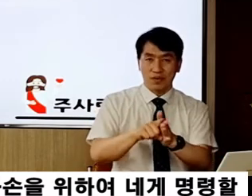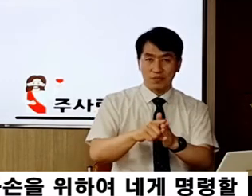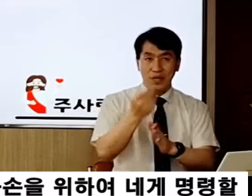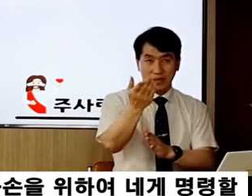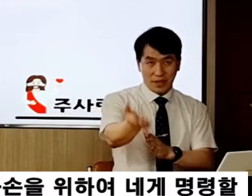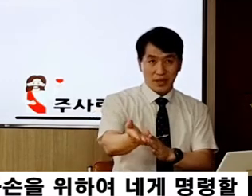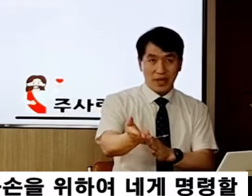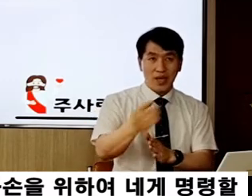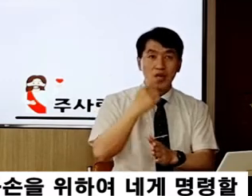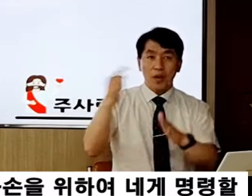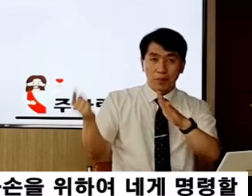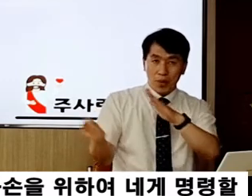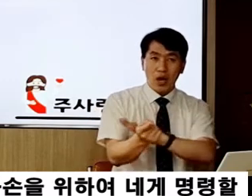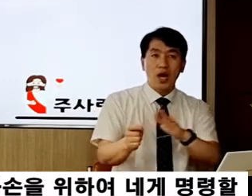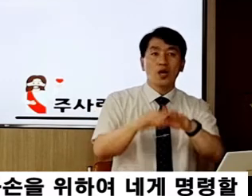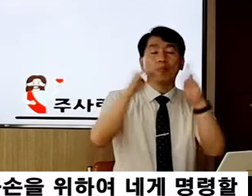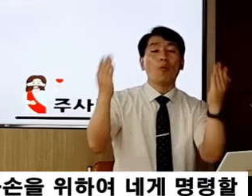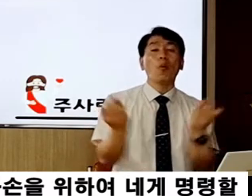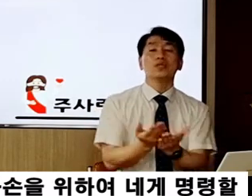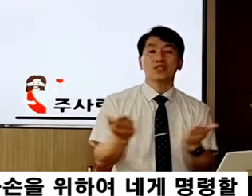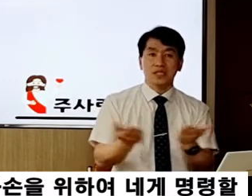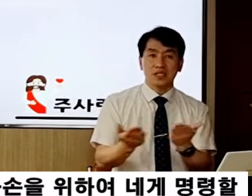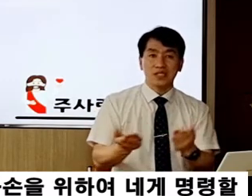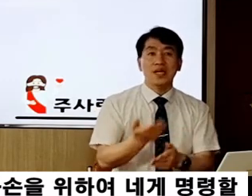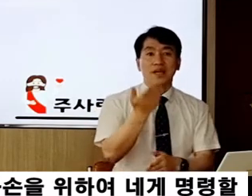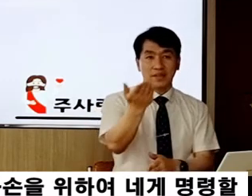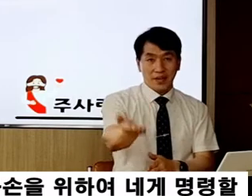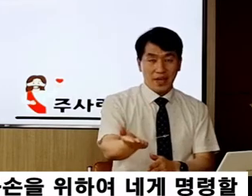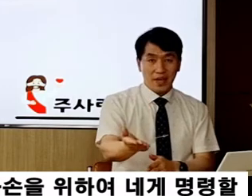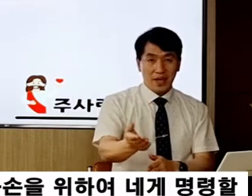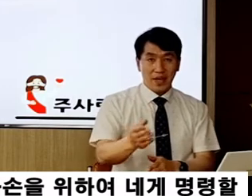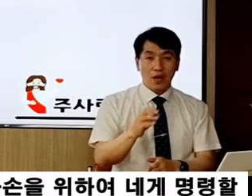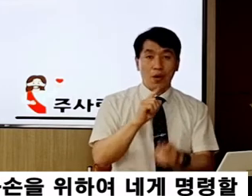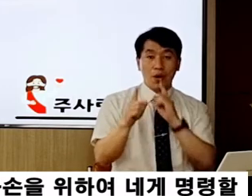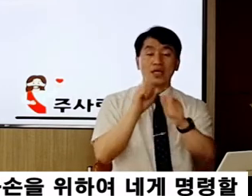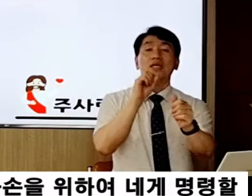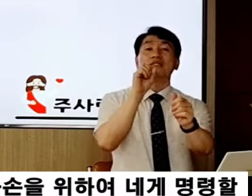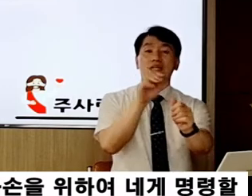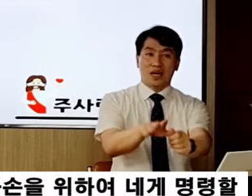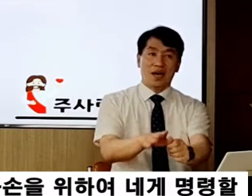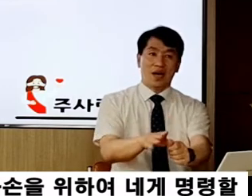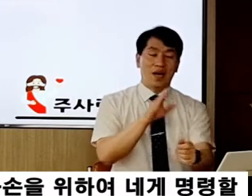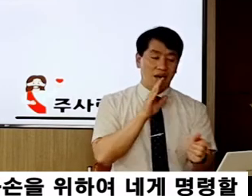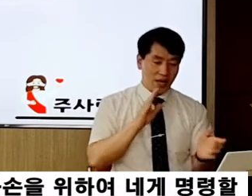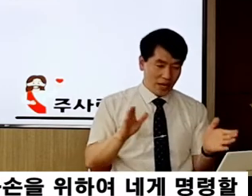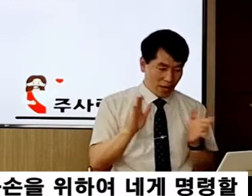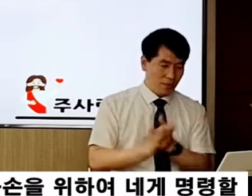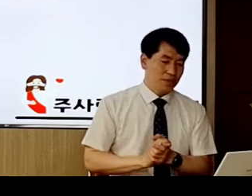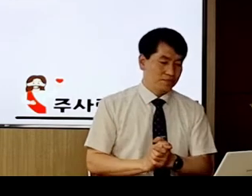위하여 내게 명할 모든 일을 내게 이르리라. 아멘.